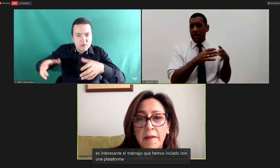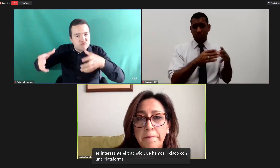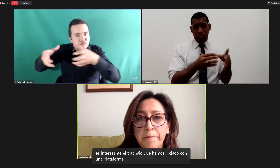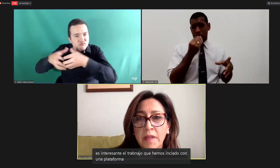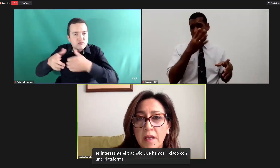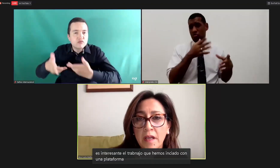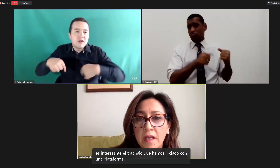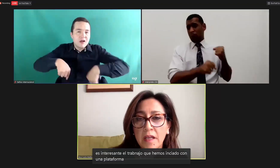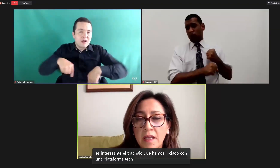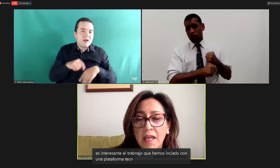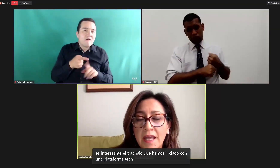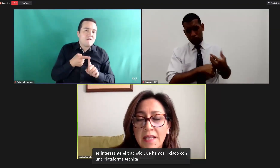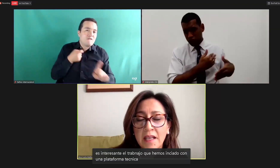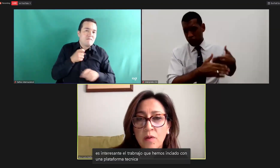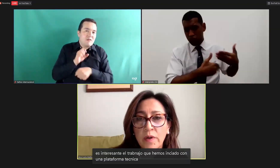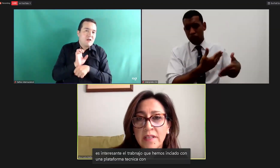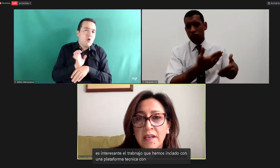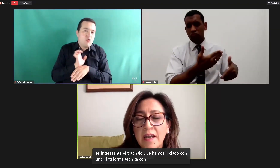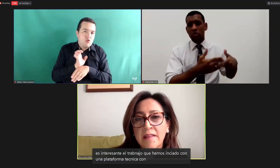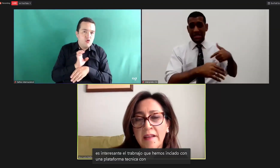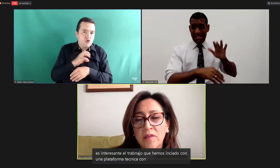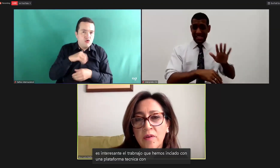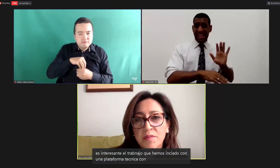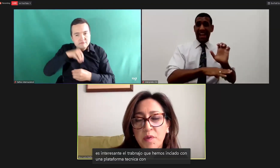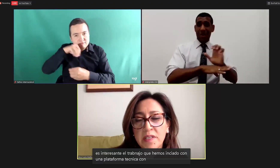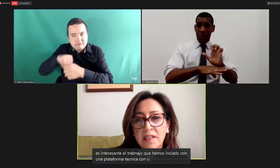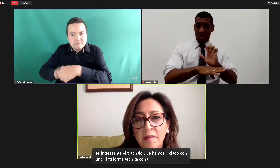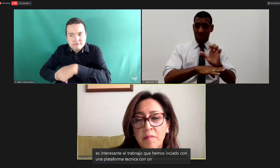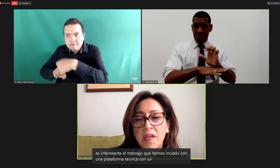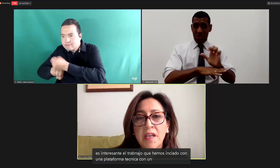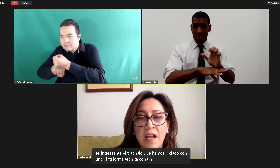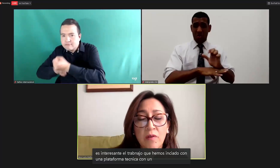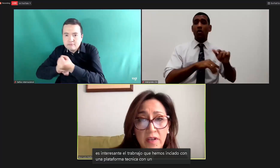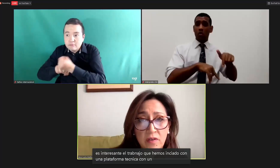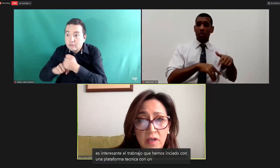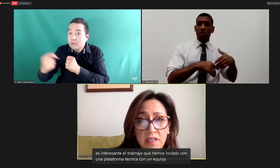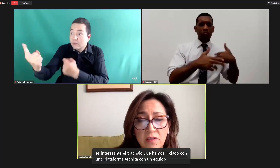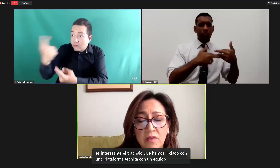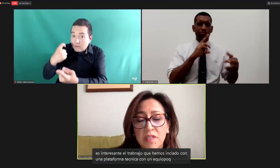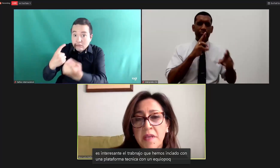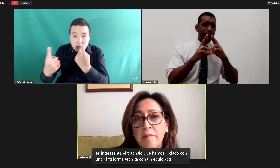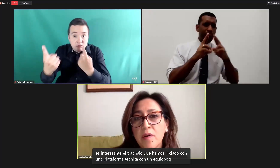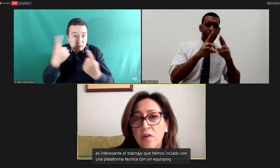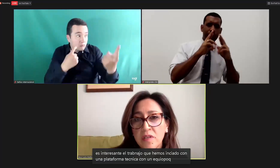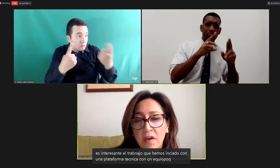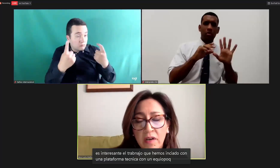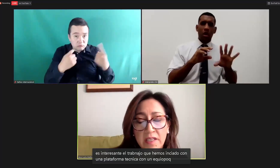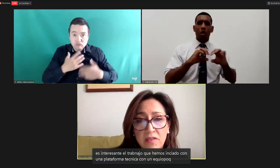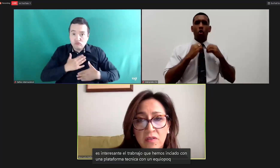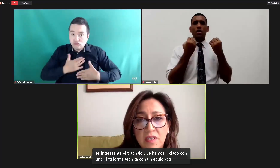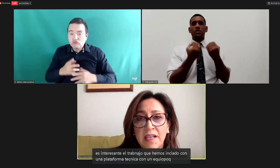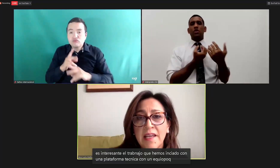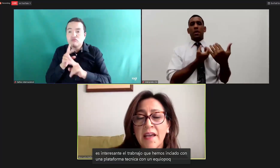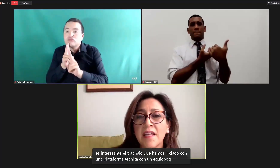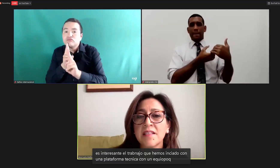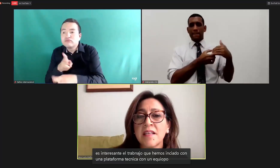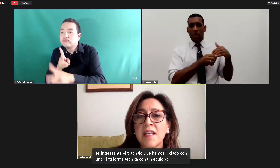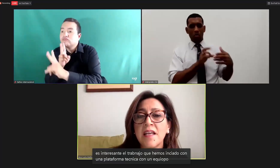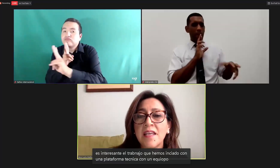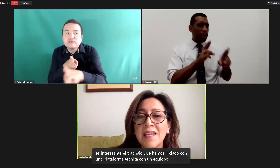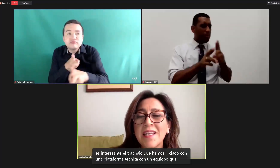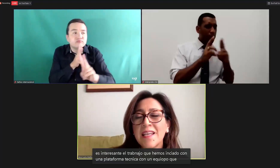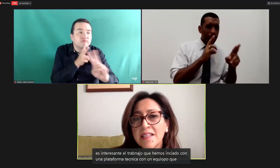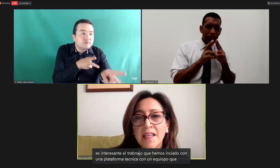también, que se encuentra dando respuesta también a nuestras organizaciones miembros, a organizaciones